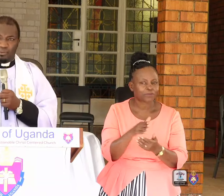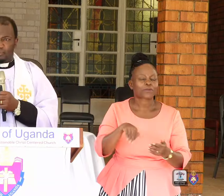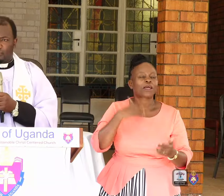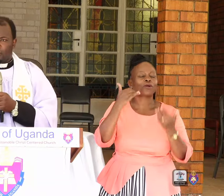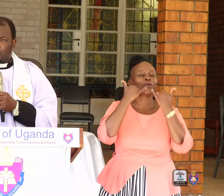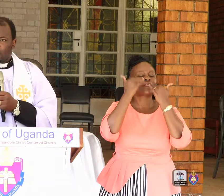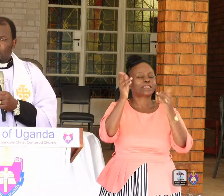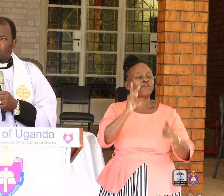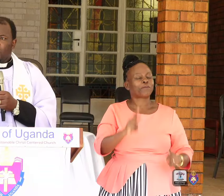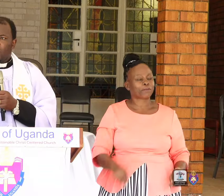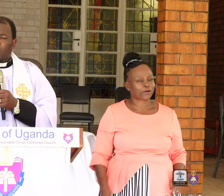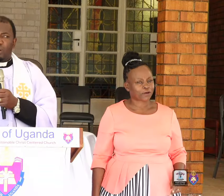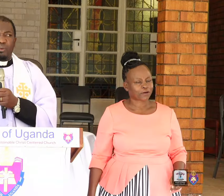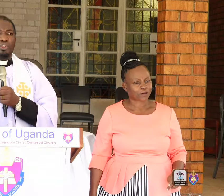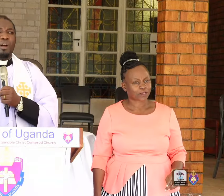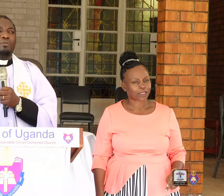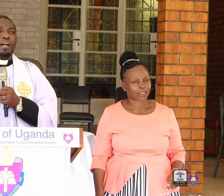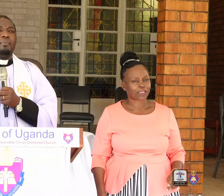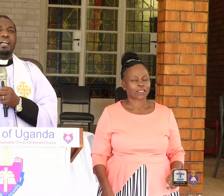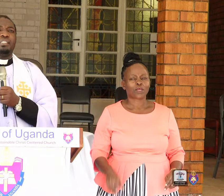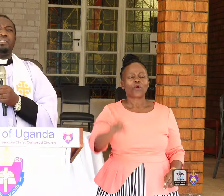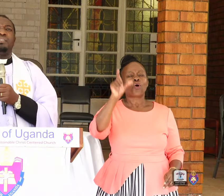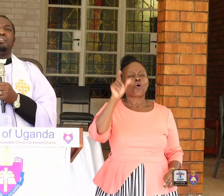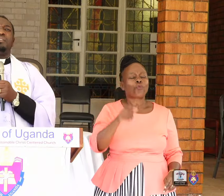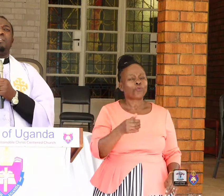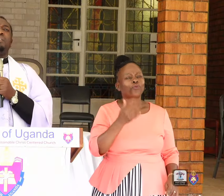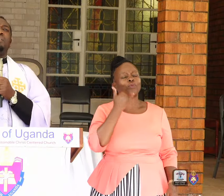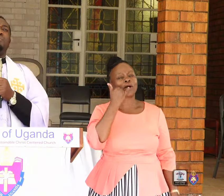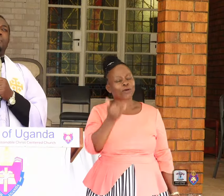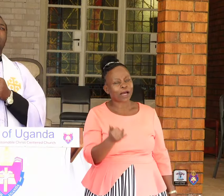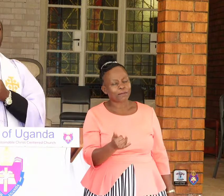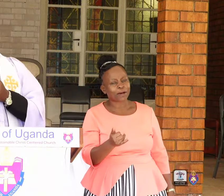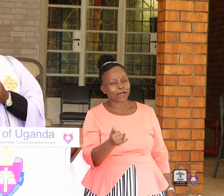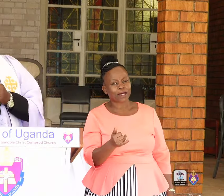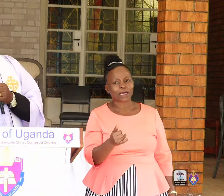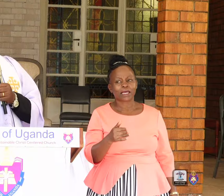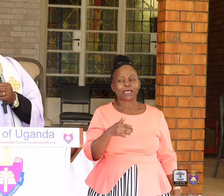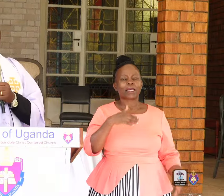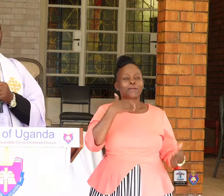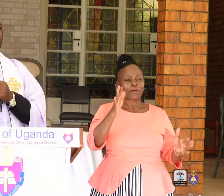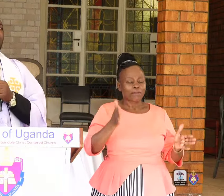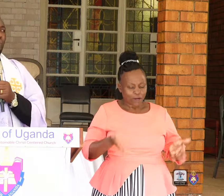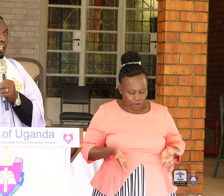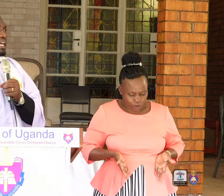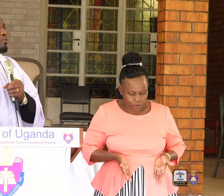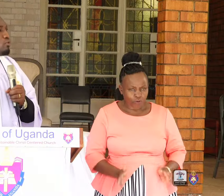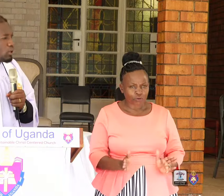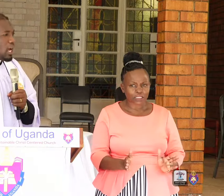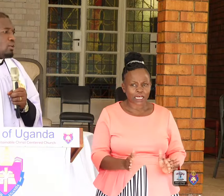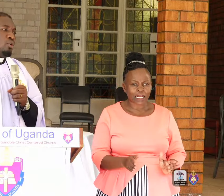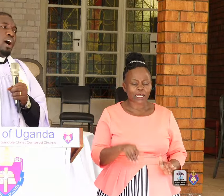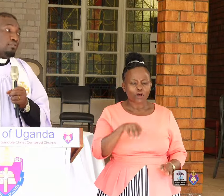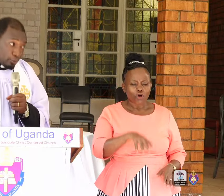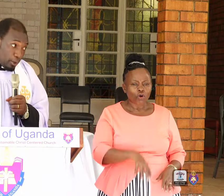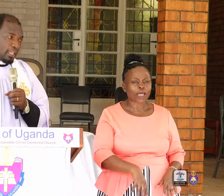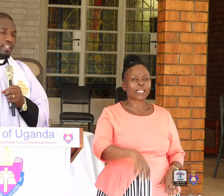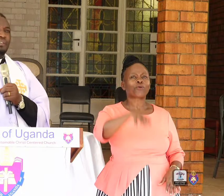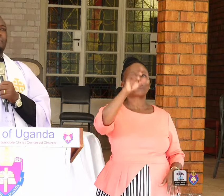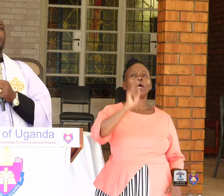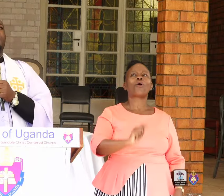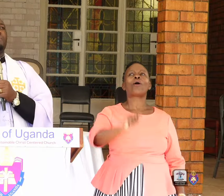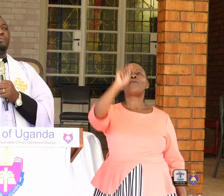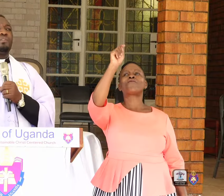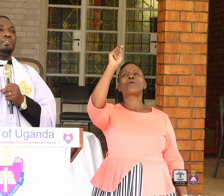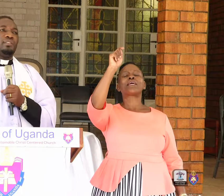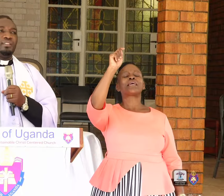abantu omuntu bw'akugamba nti bwe bamala okukuzaala ogenda kukula owanvuwe